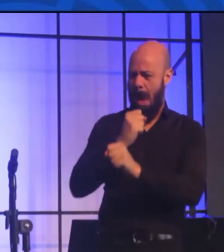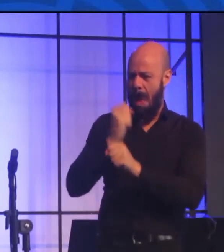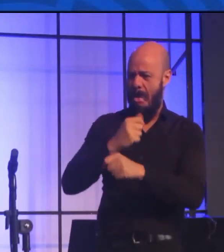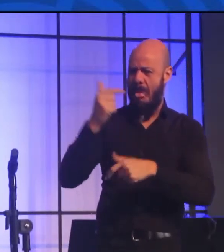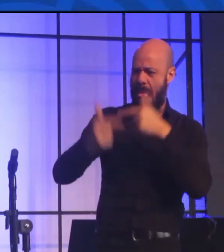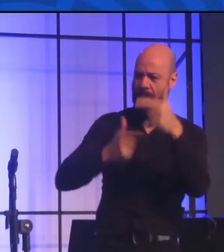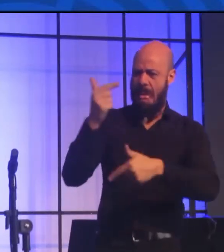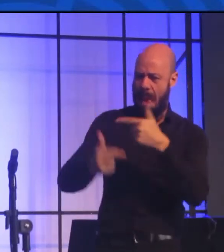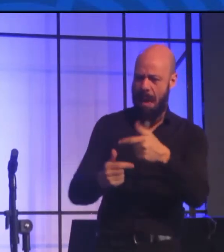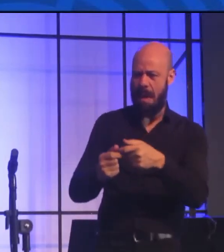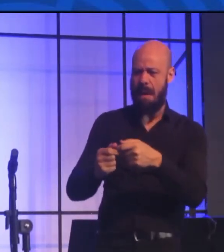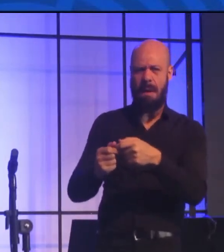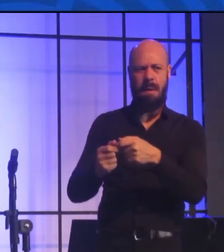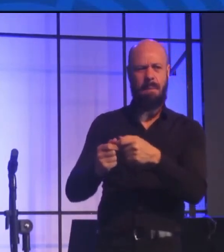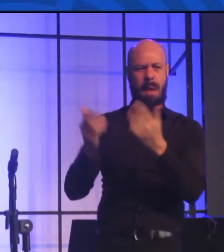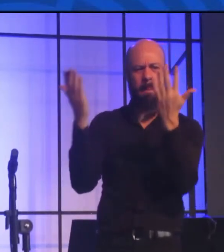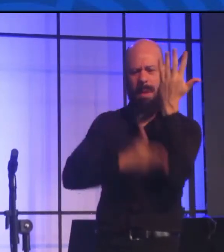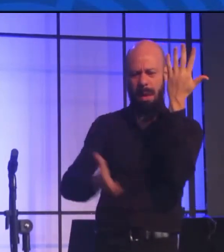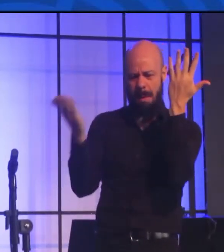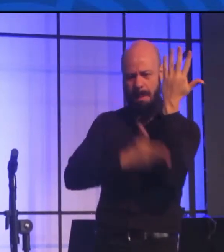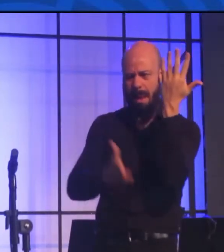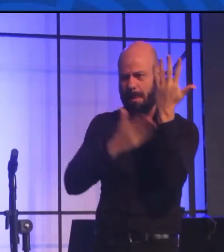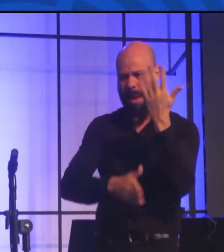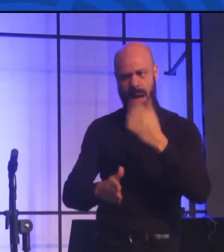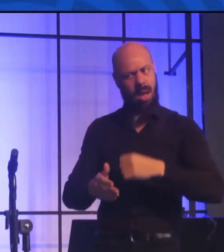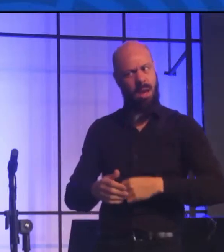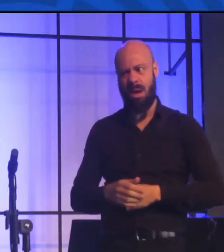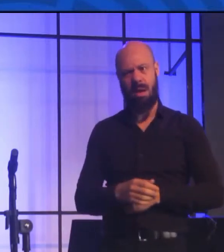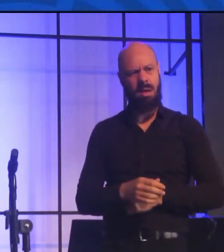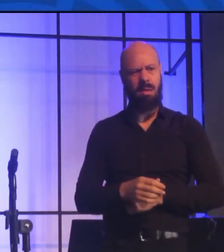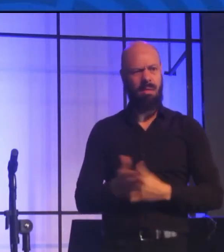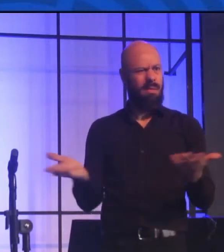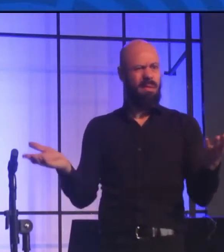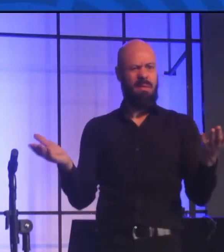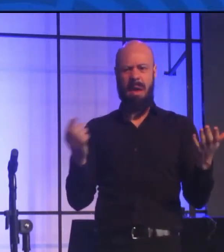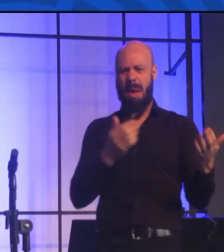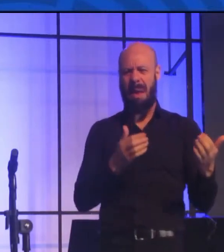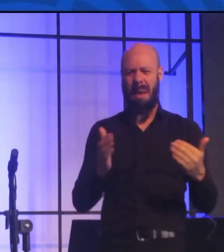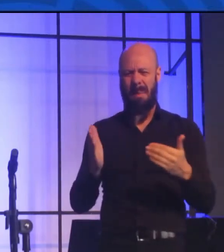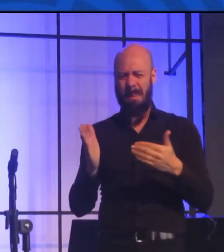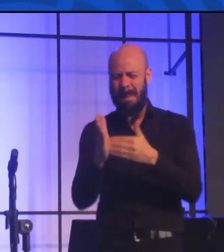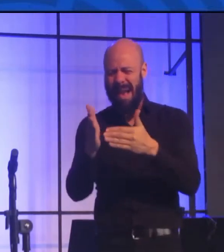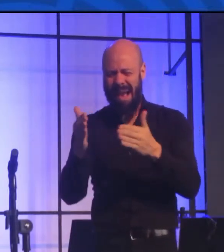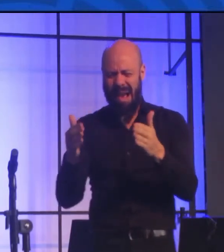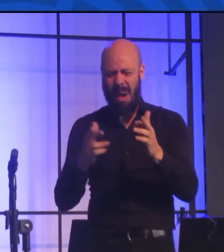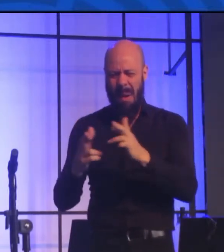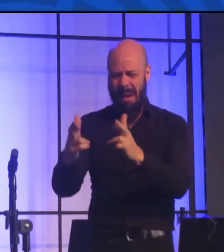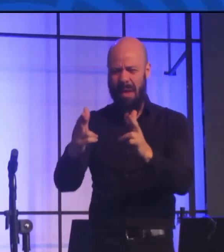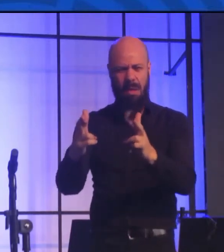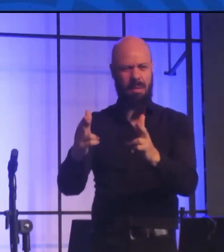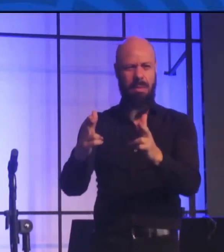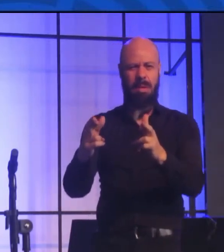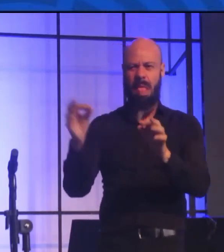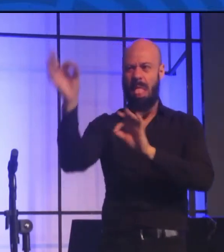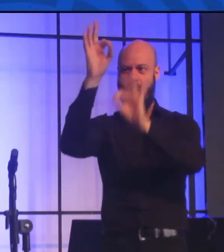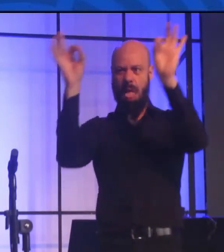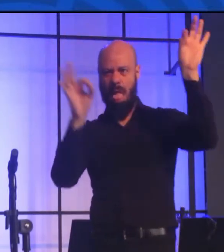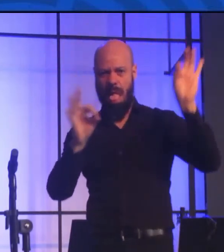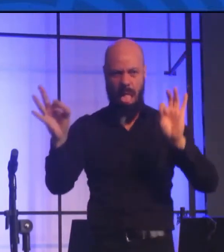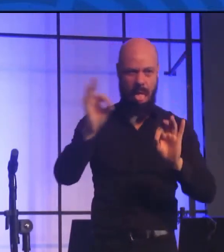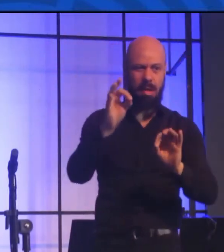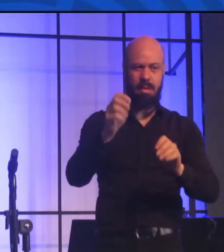que fala com o rei, um homem que fala com Deus, vá para a beira de um rio com mosquito, com um machado, cortar